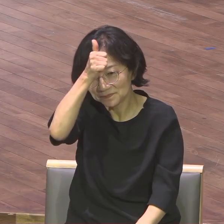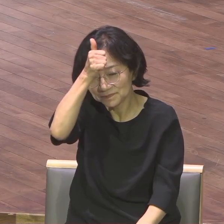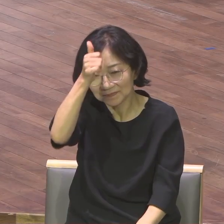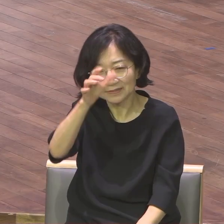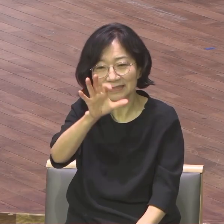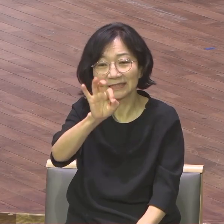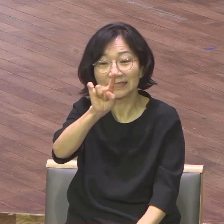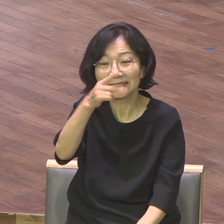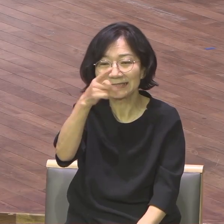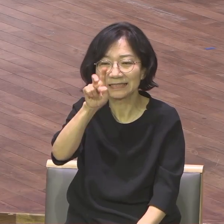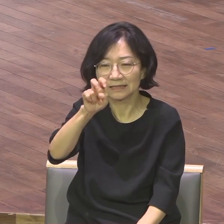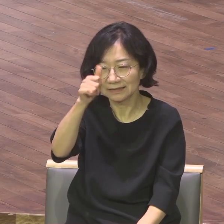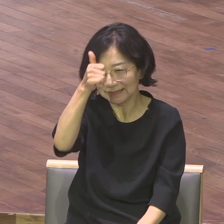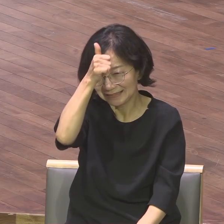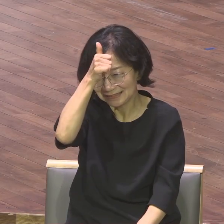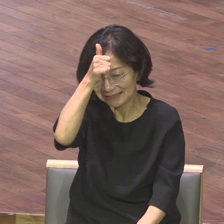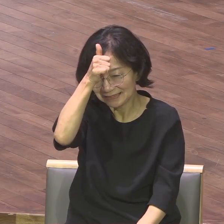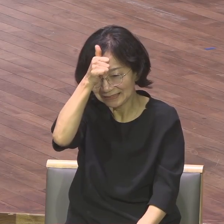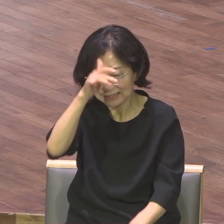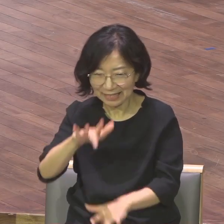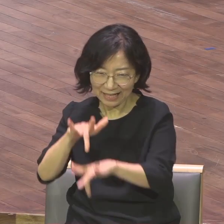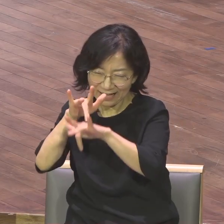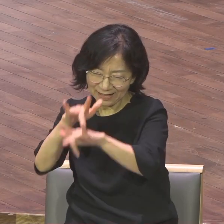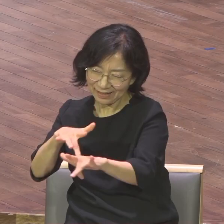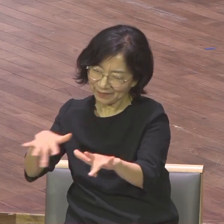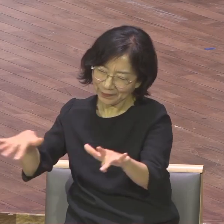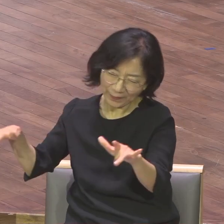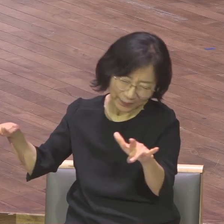아담이 사단에게 속았어.